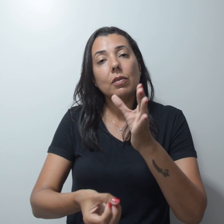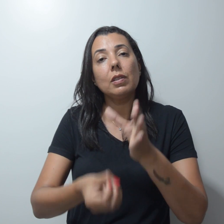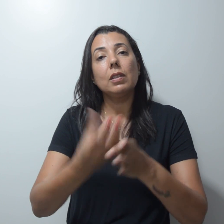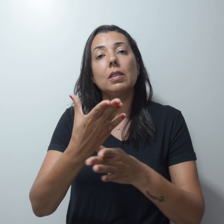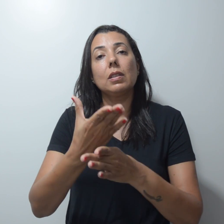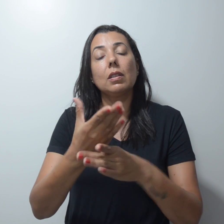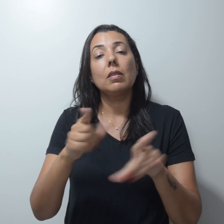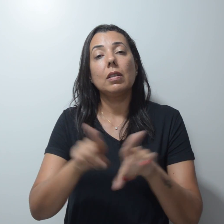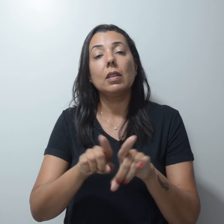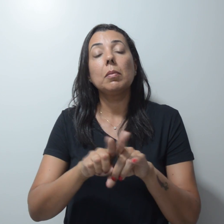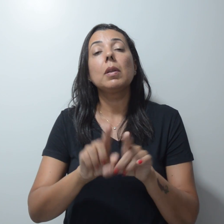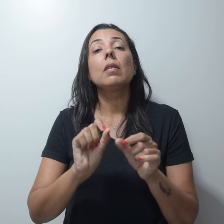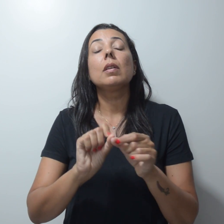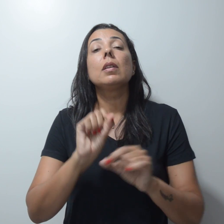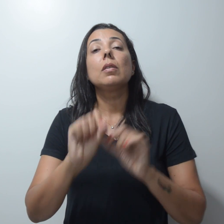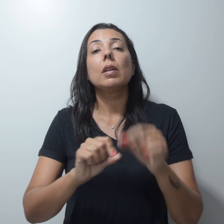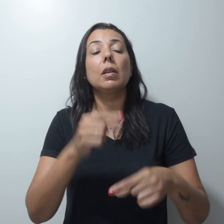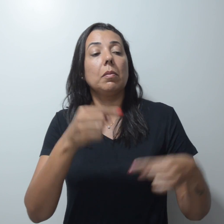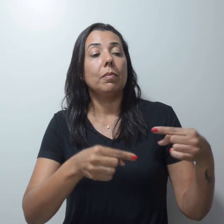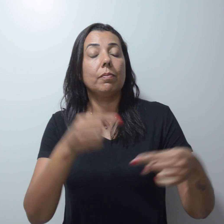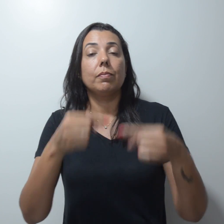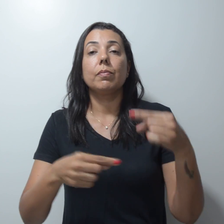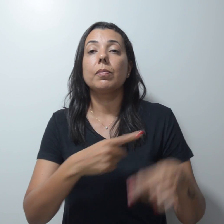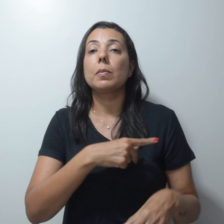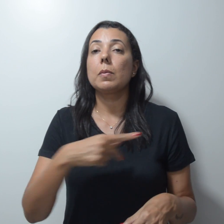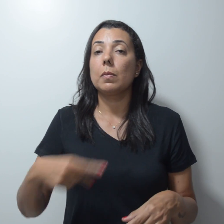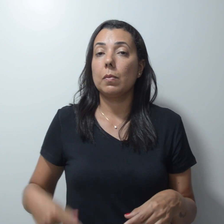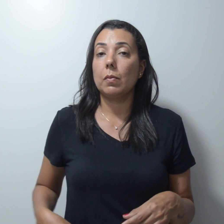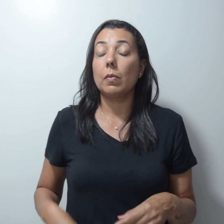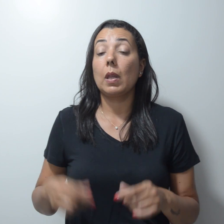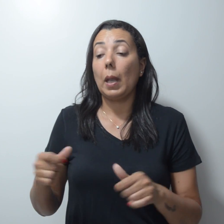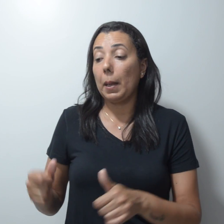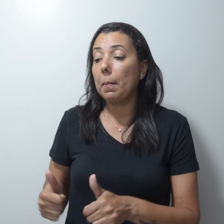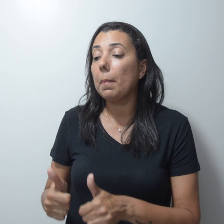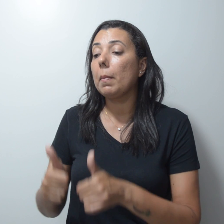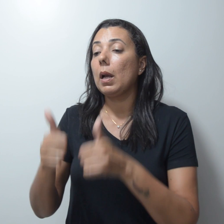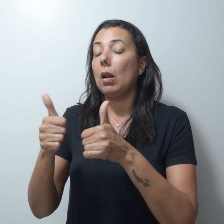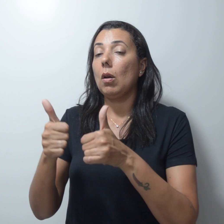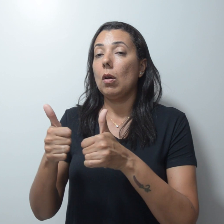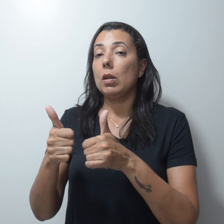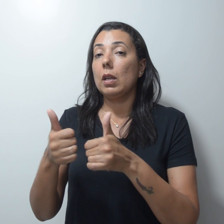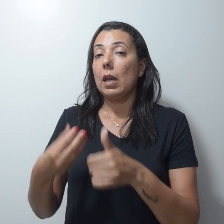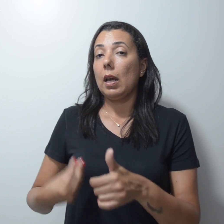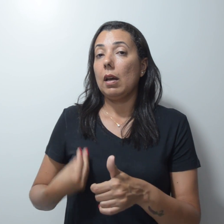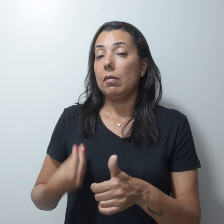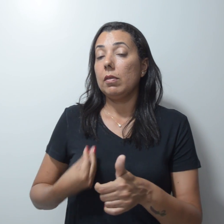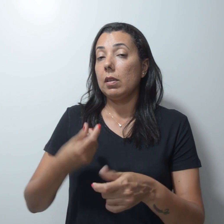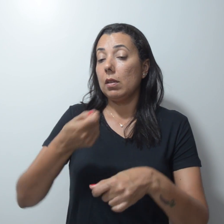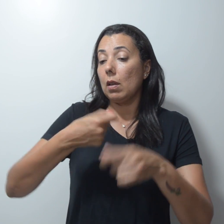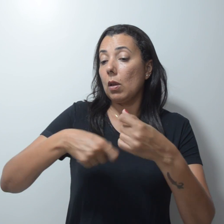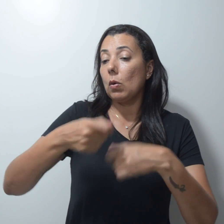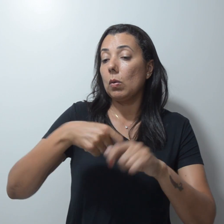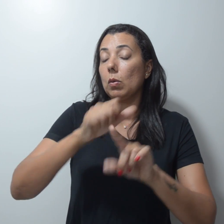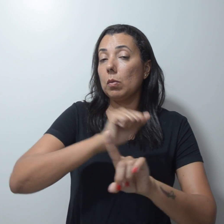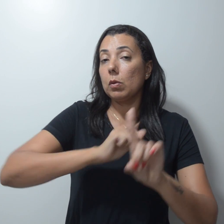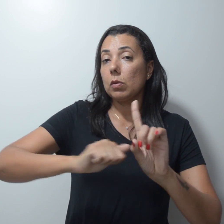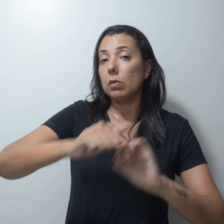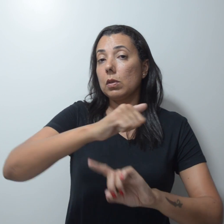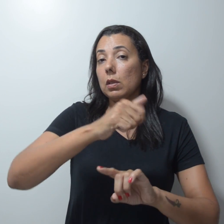e execução de políticas públicas que melhorem as condições econômicas e social das pessoas